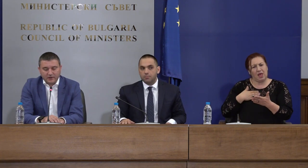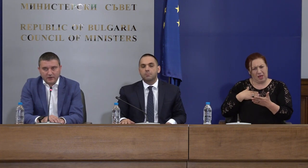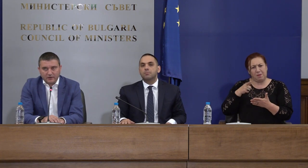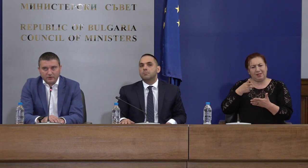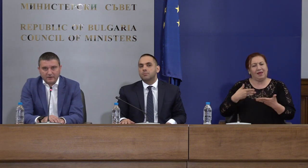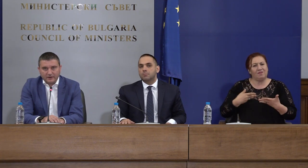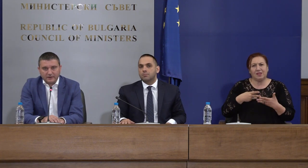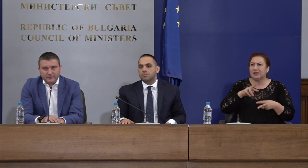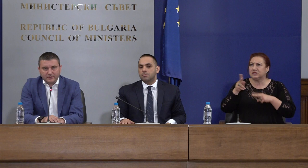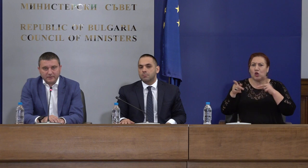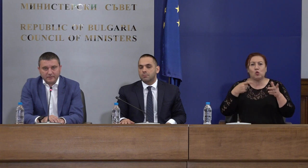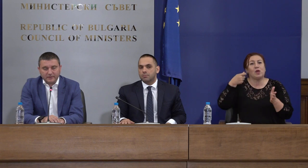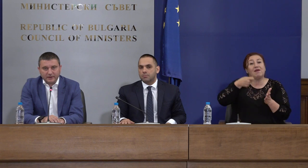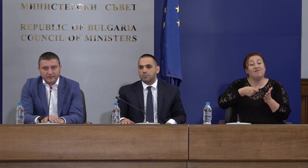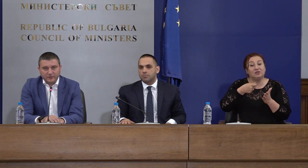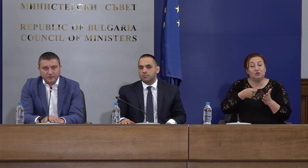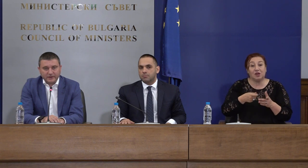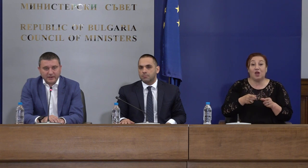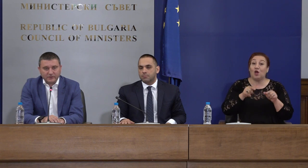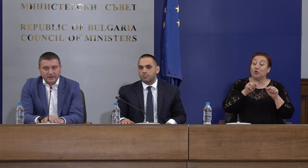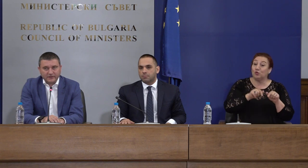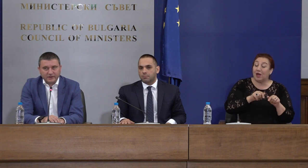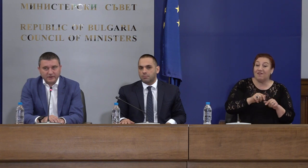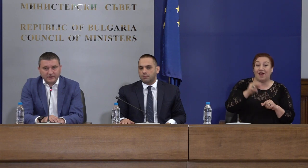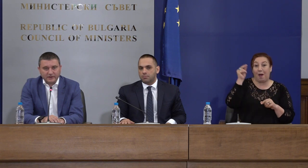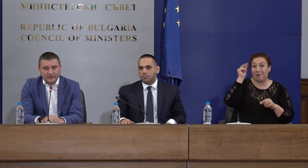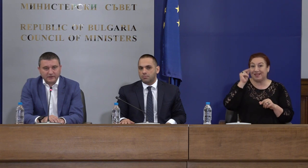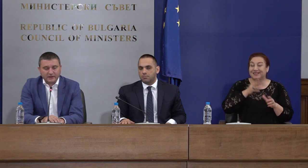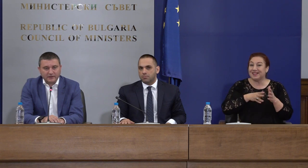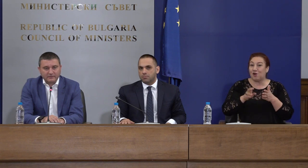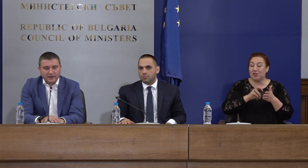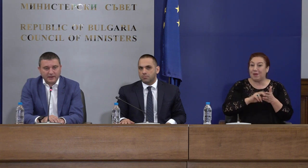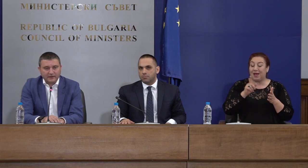известно, тогава ББР би могло да излезе от тази инвестиция